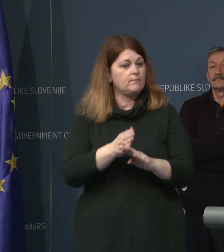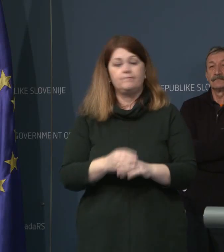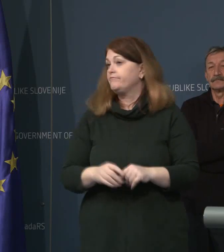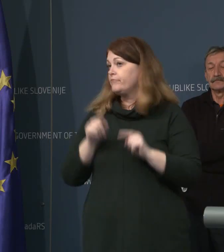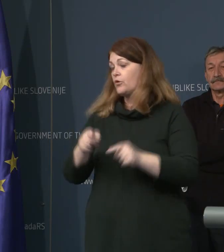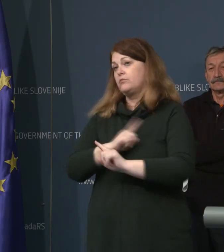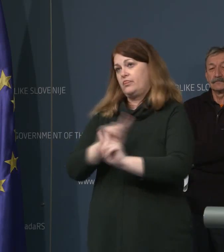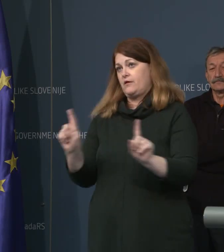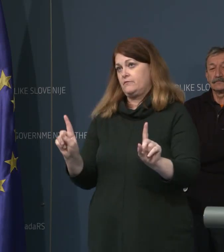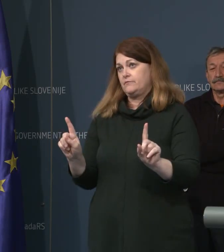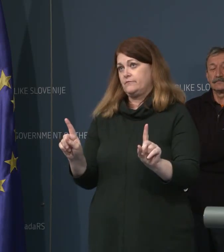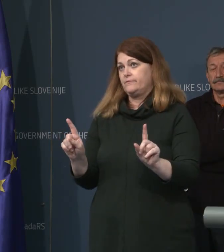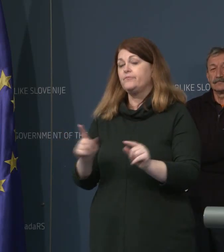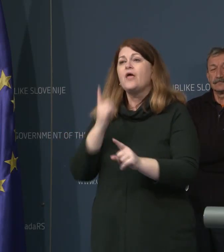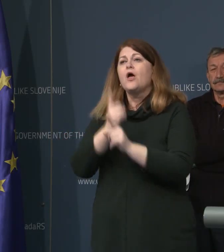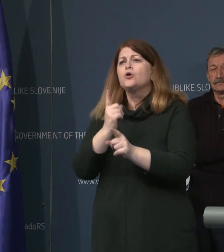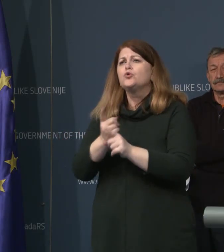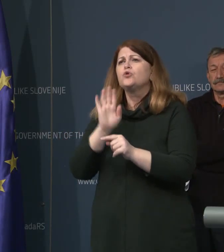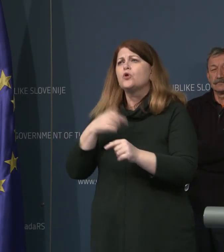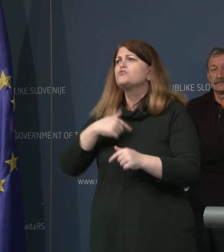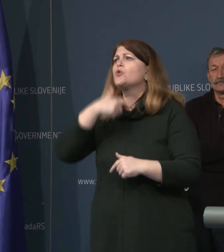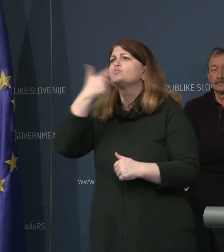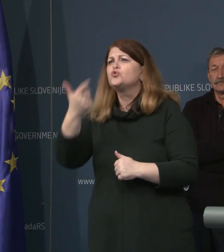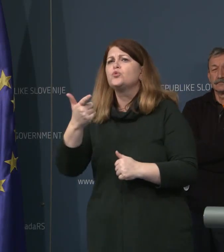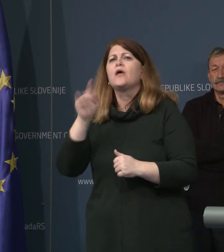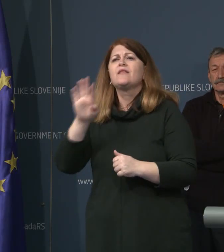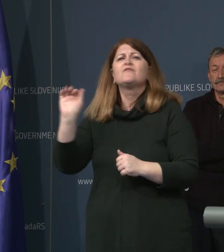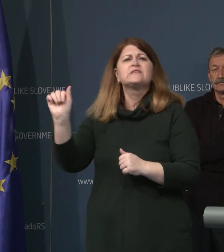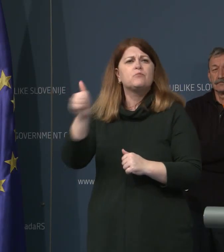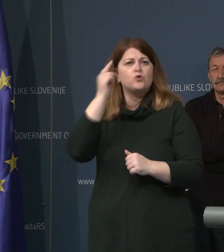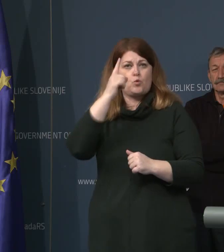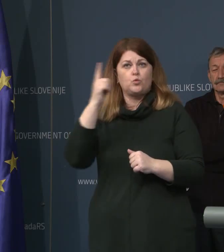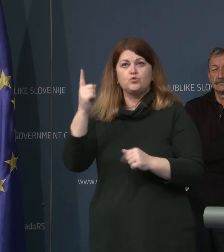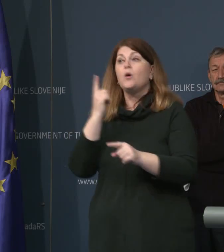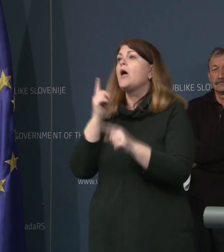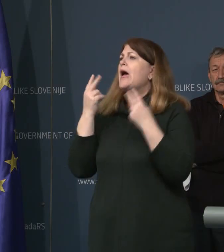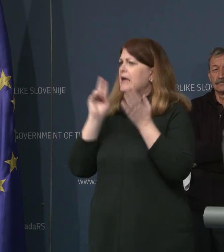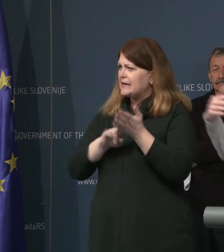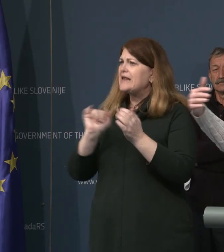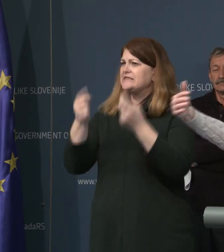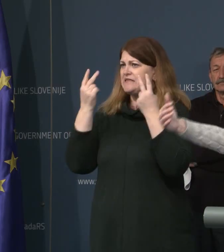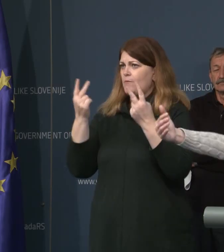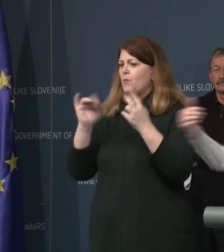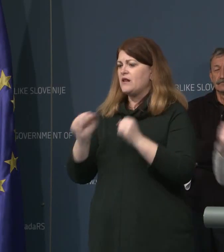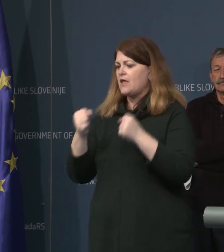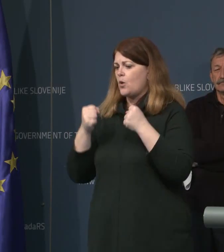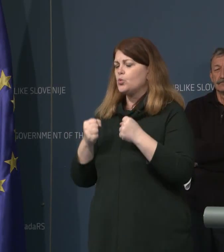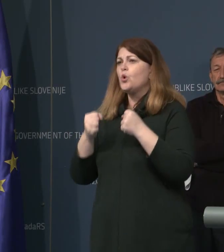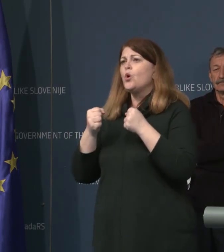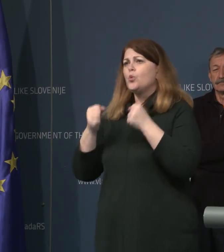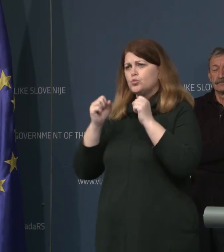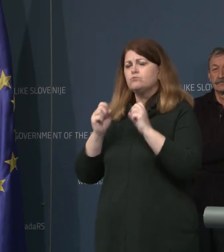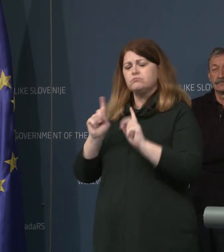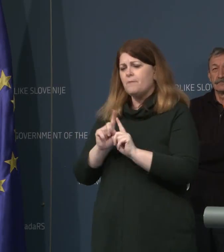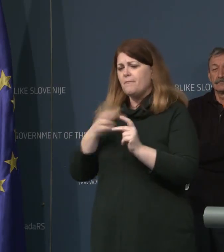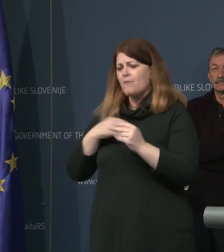ne gre. Tudi ko smo na prostem, naj vas ponovno upozorim, da je res pomembno, da zdržujemo